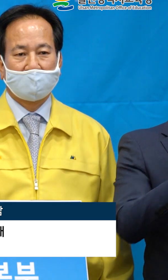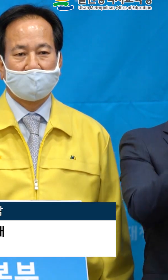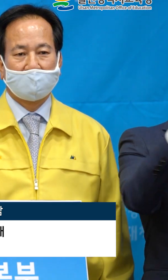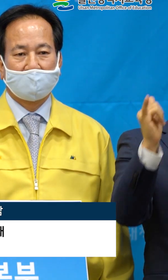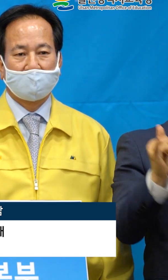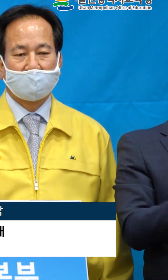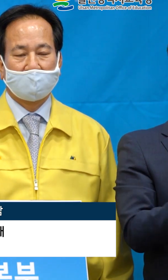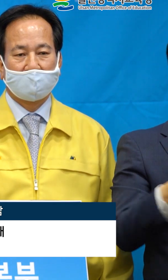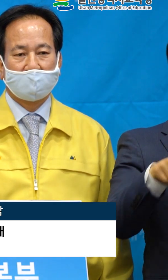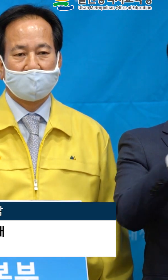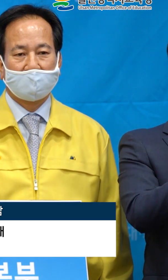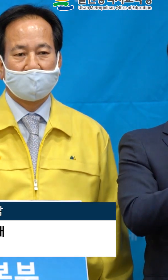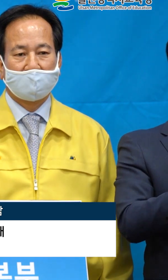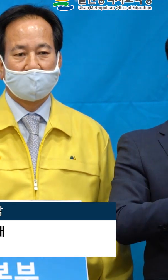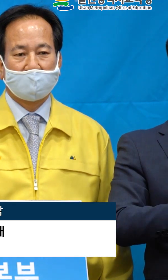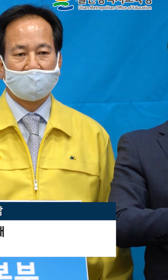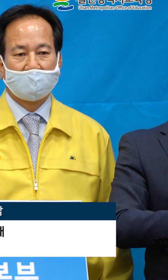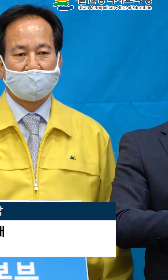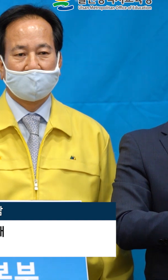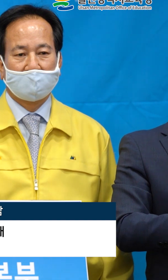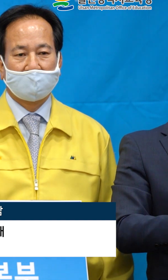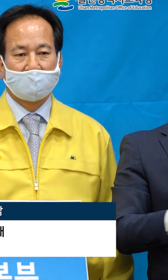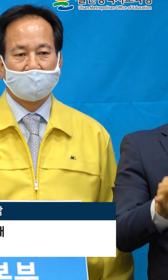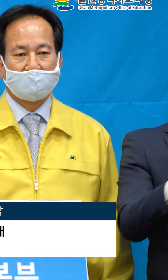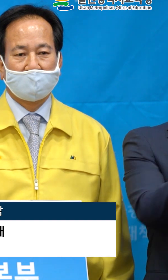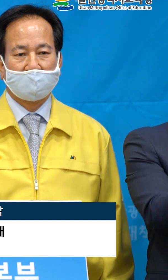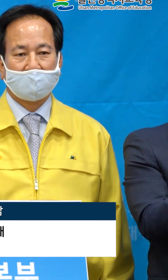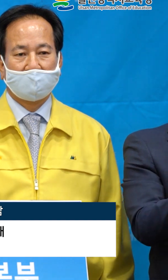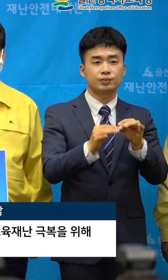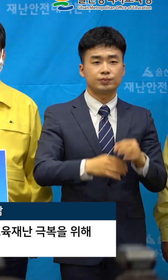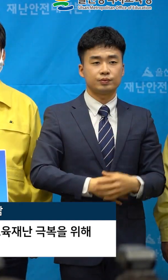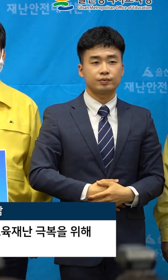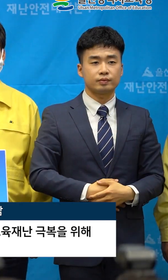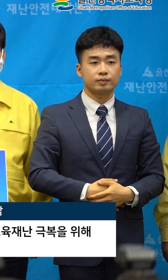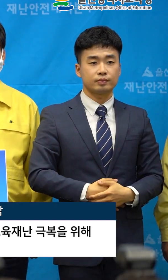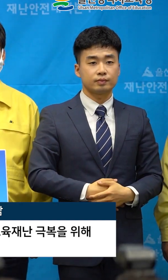함께 책임져야 한다는 공감대에 따른 것입니다.